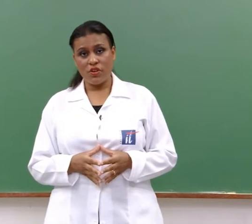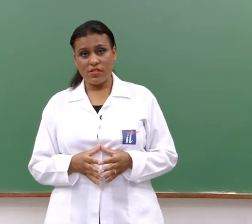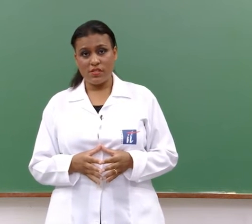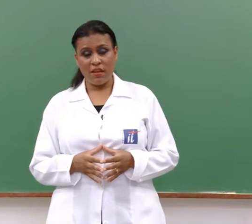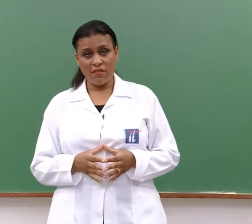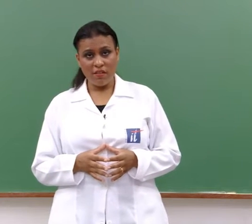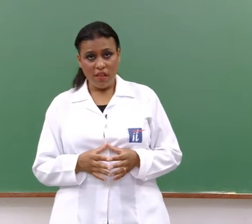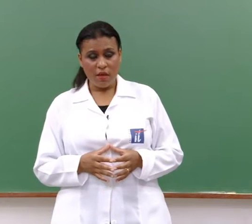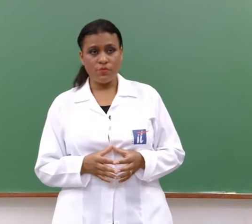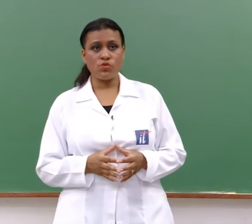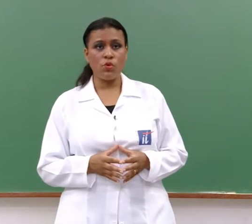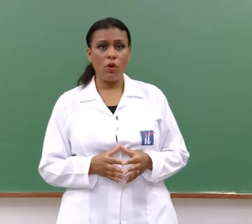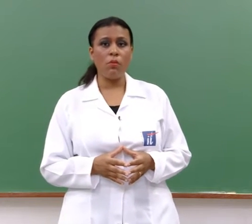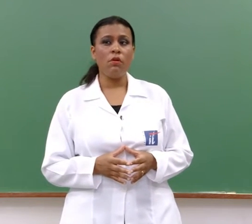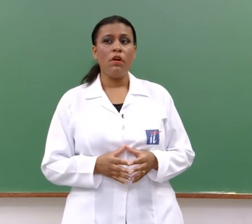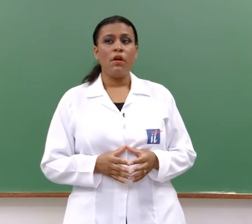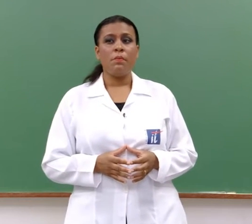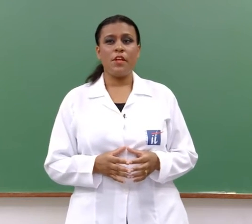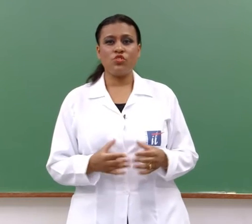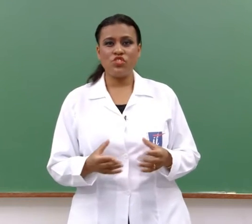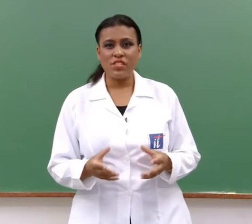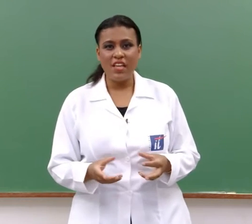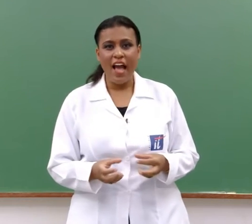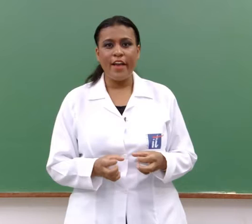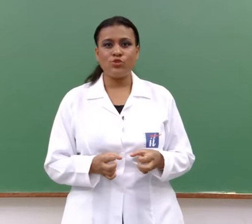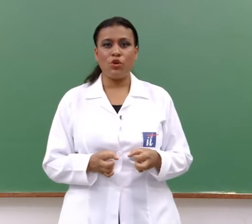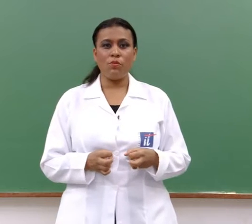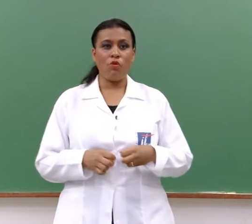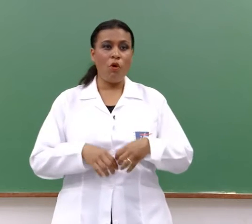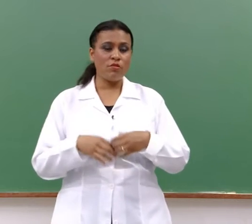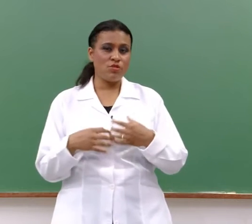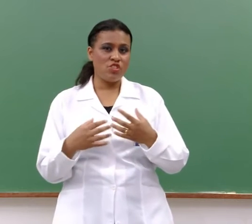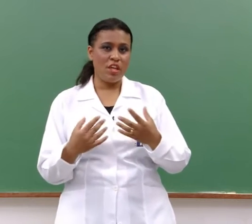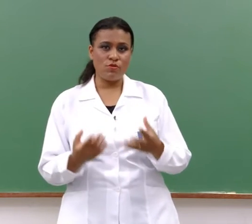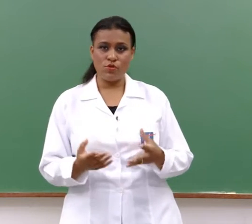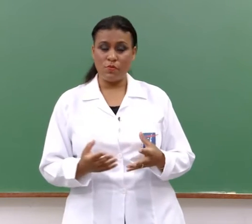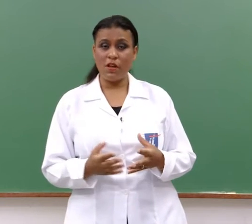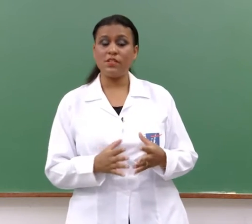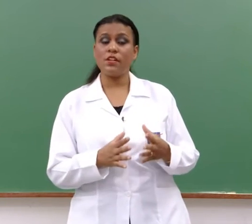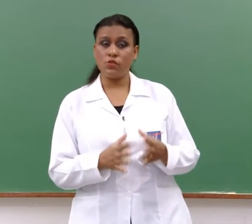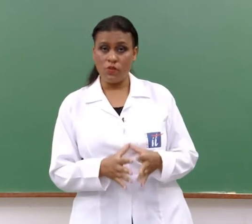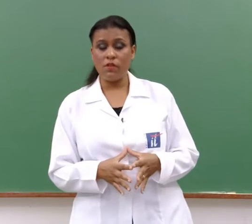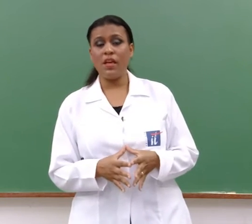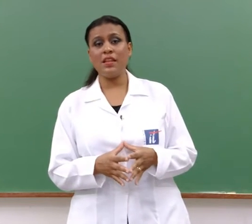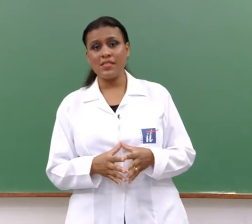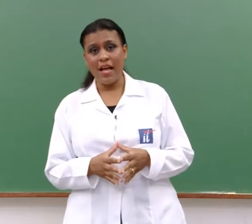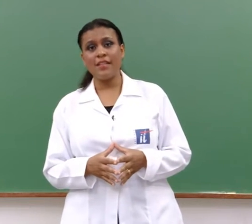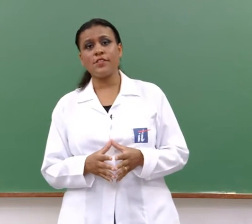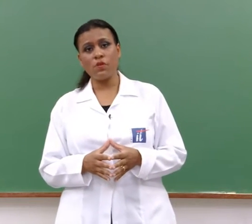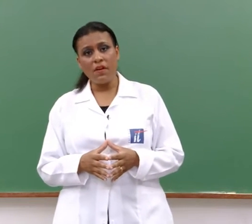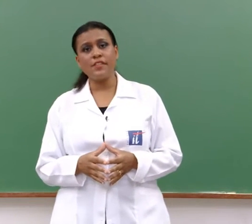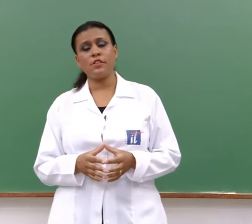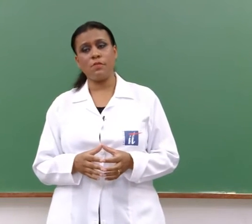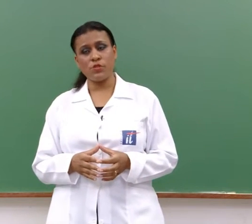nós entendemos como prejudiciais, como contra os direitos humanos, elas foram realizadas com essas